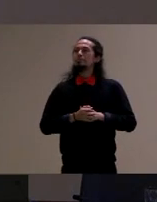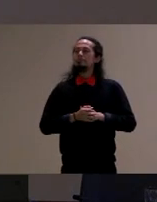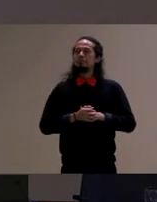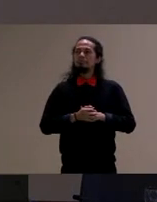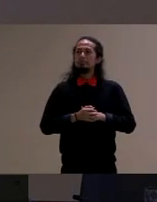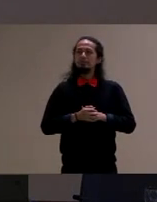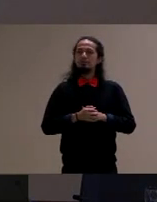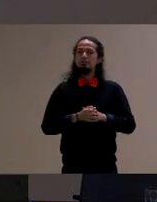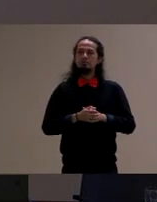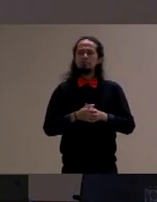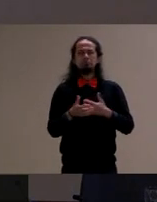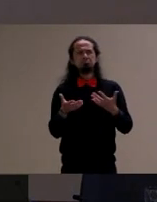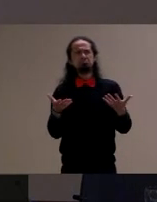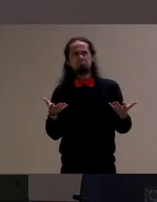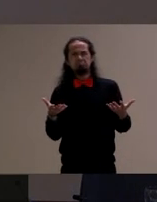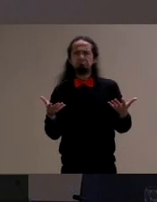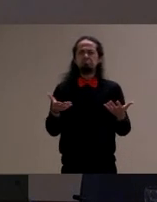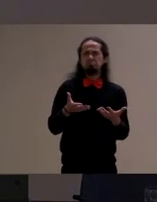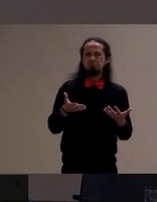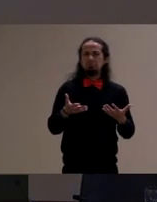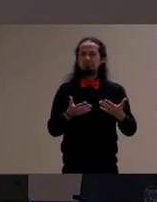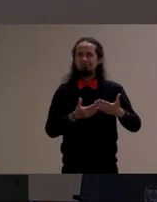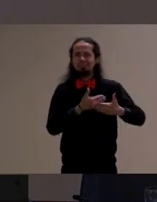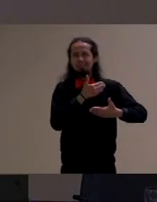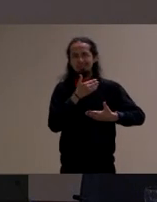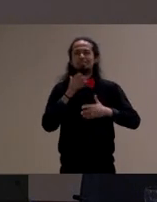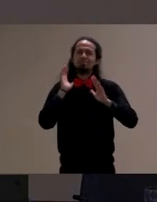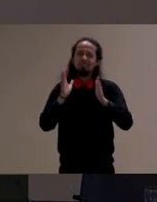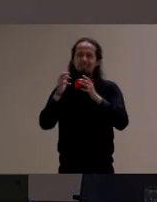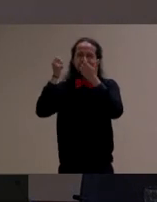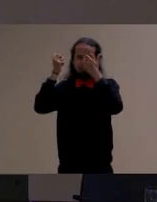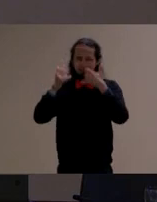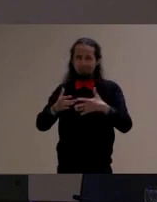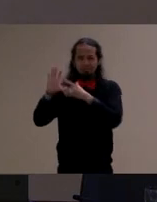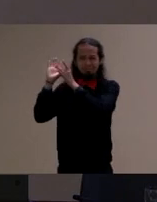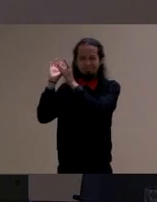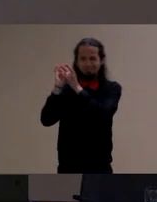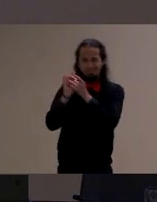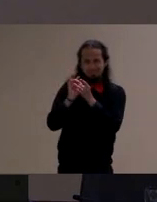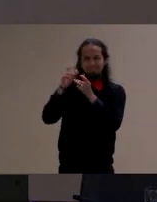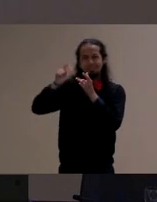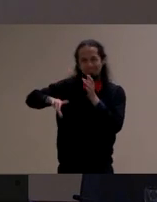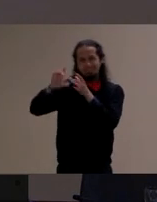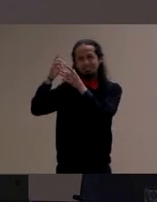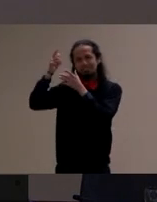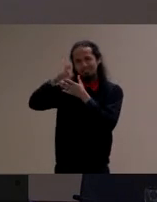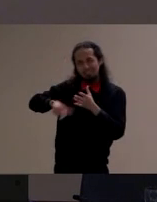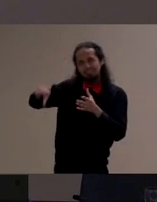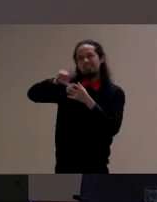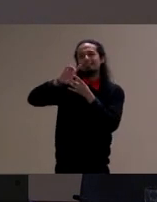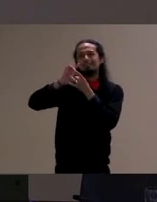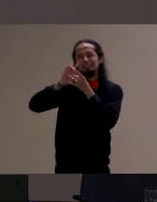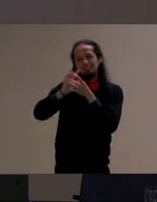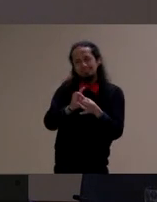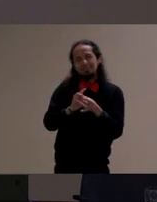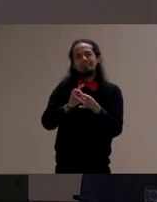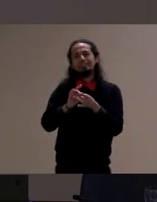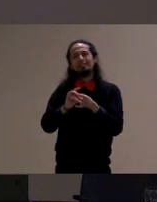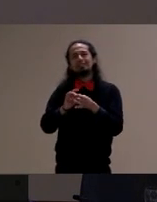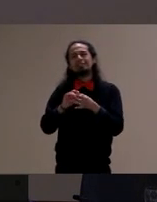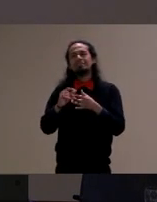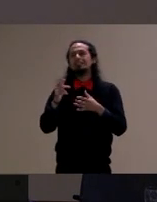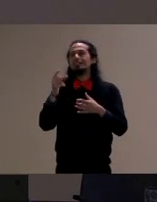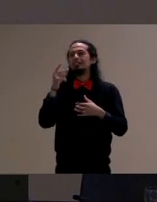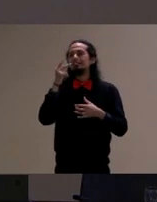né depois de todo esse processo de recontextualização isso foi algo que também ficou como uma tarefa